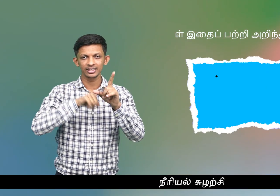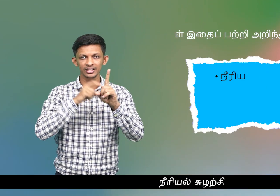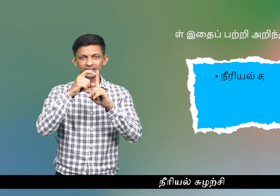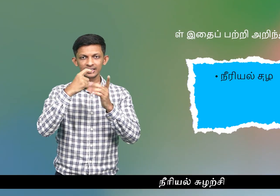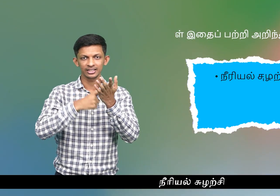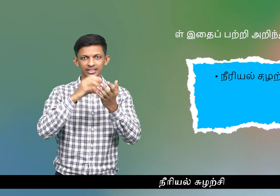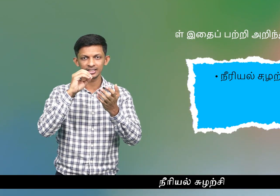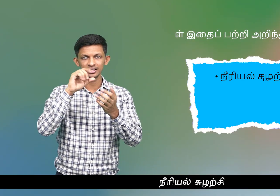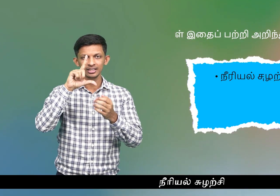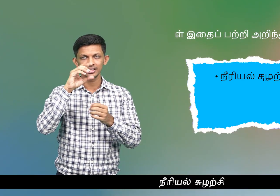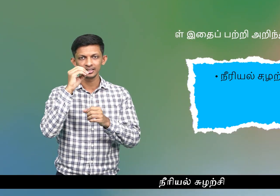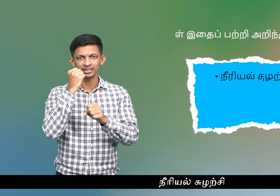நீரியல் சுழற்சி,